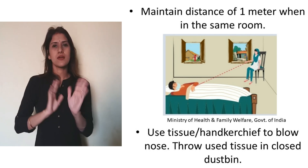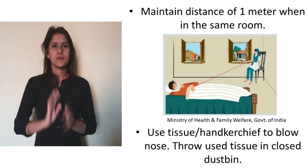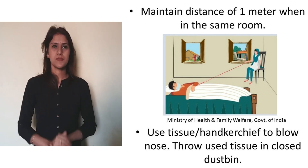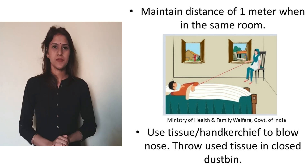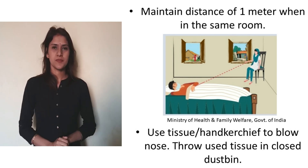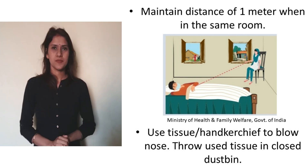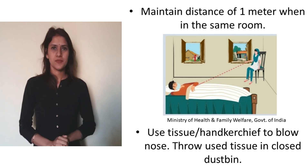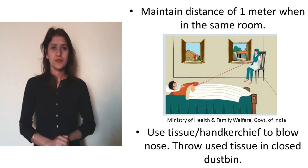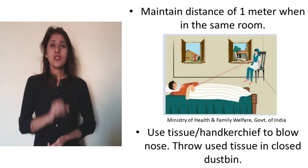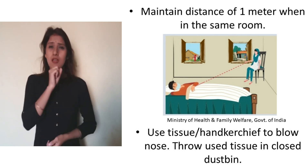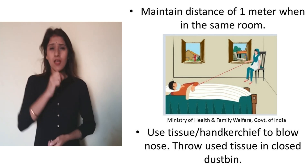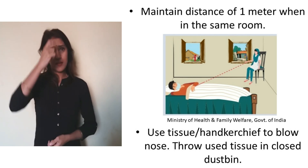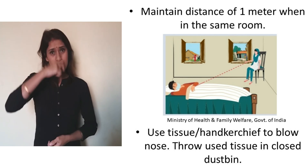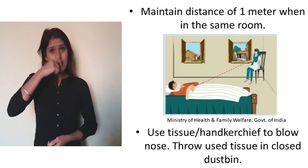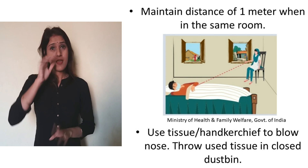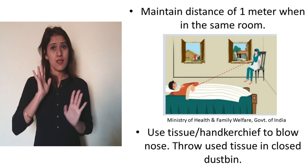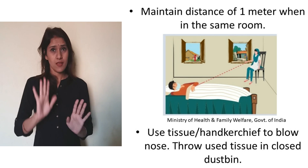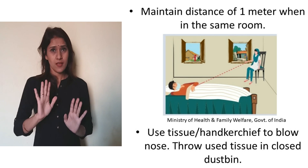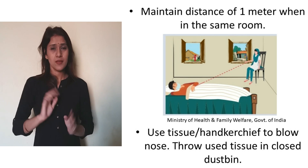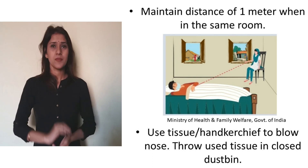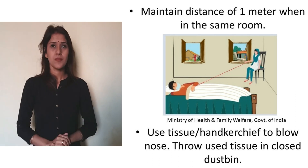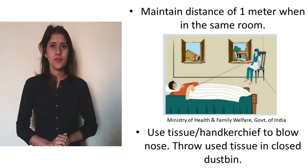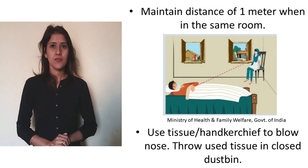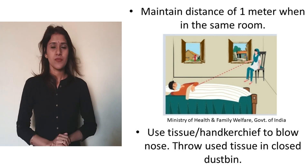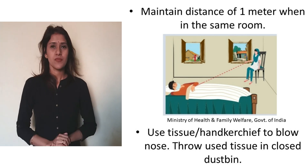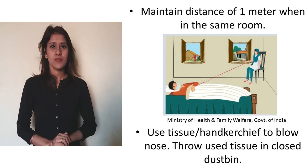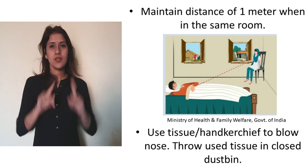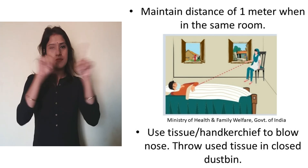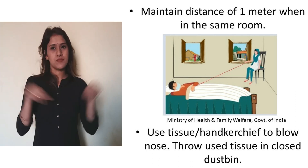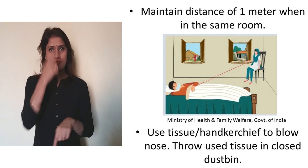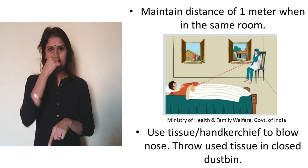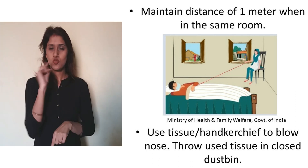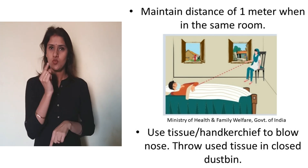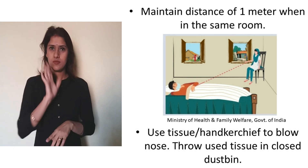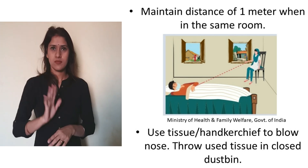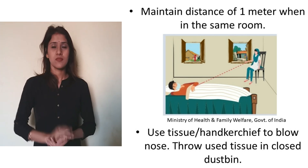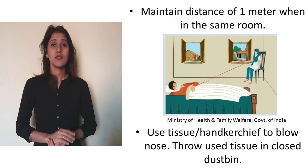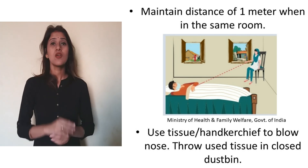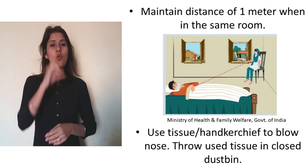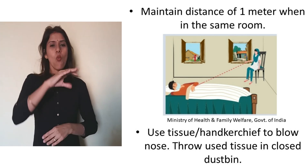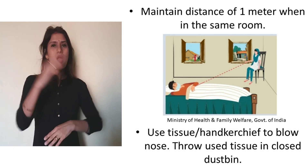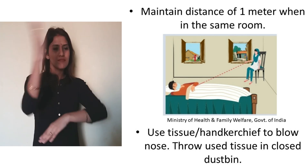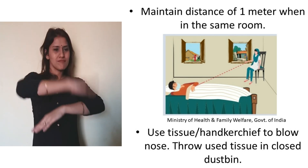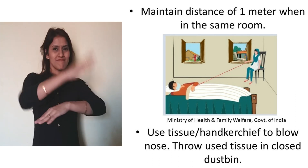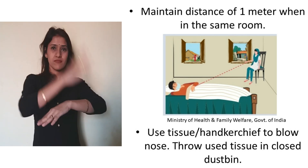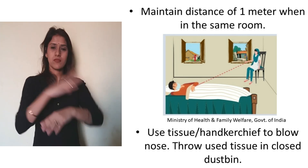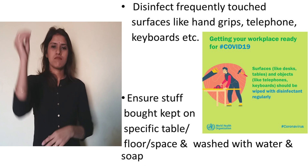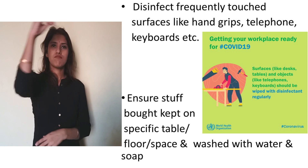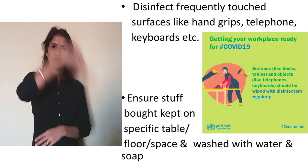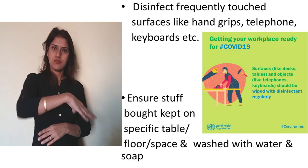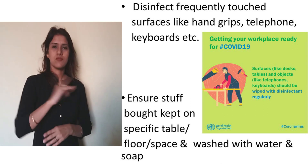बनाएं। जुकाम या खांसी होने पर टिश्यू का प्रयोग करें। टिश्यू ढक्कन वाले कूड़ेदान में ही